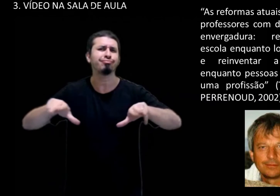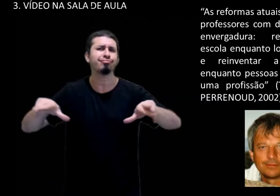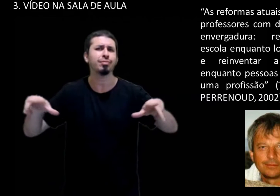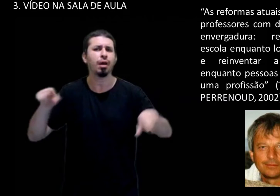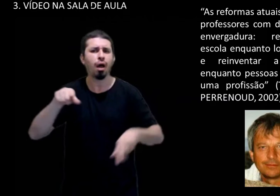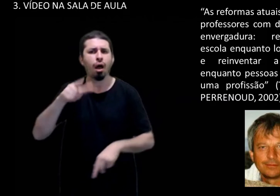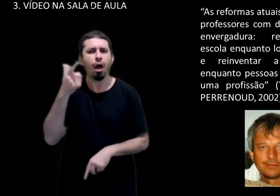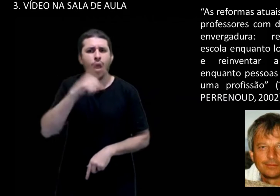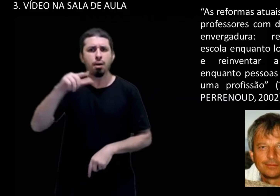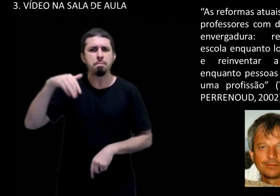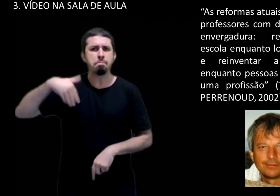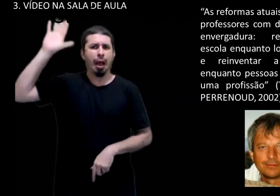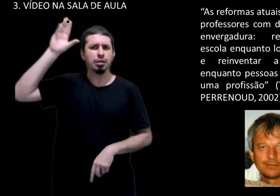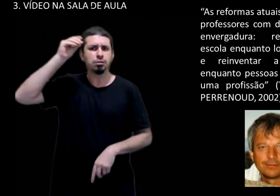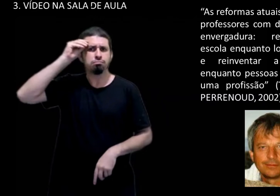garante. Modelos